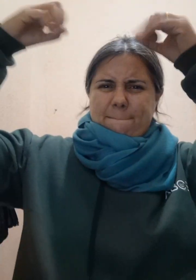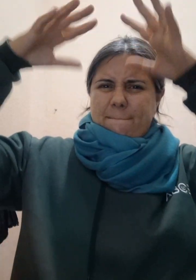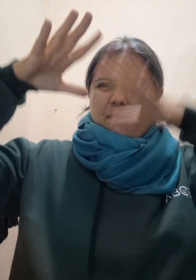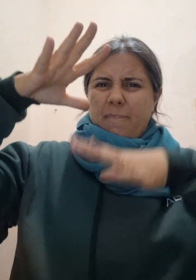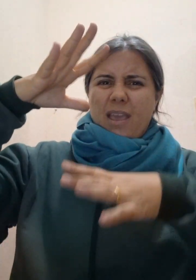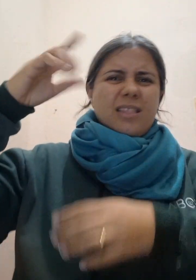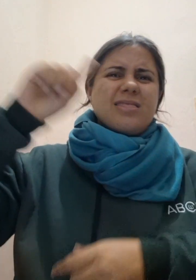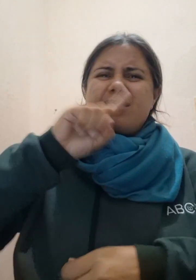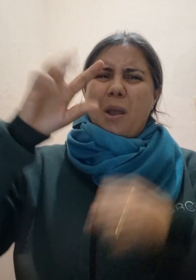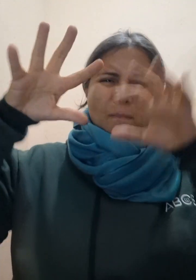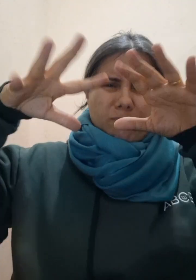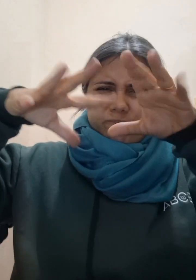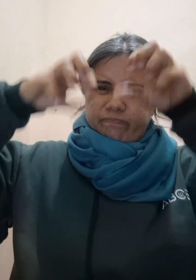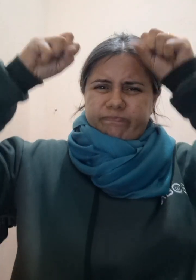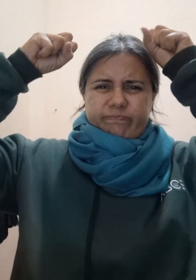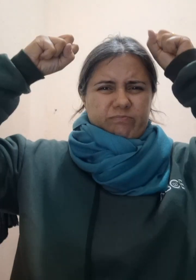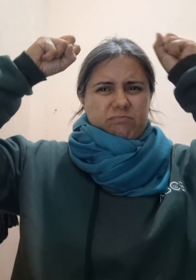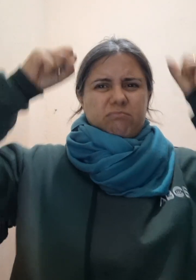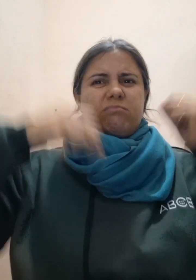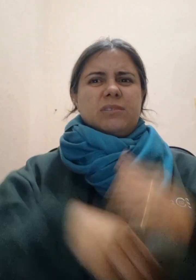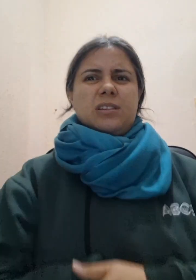O dia que eu nasci,